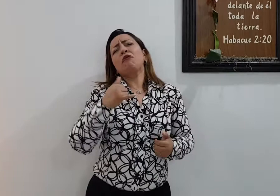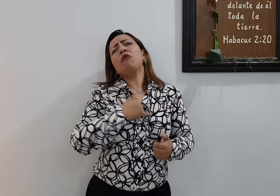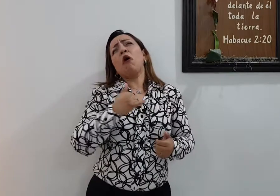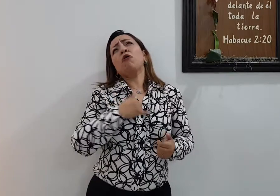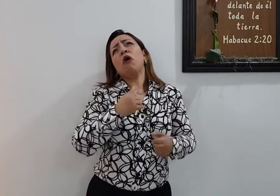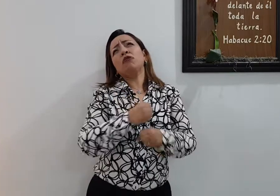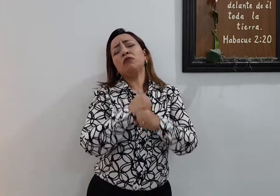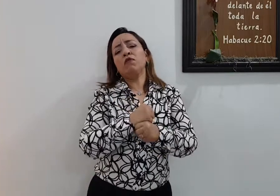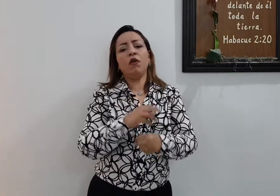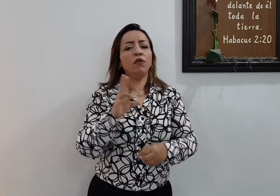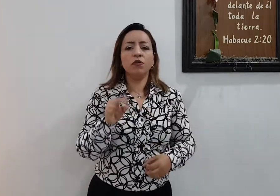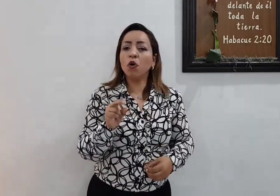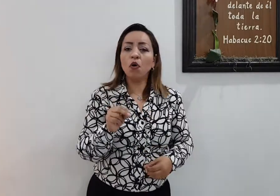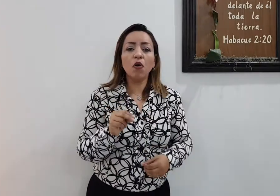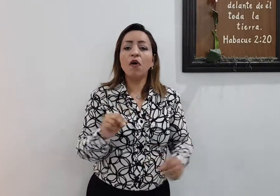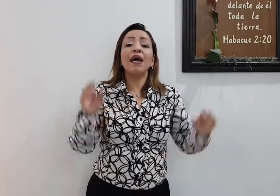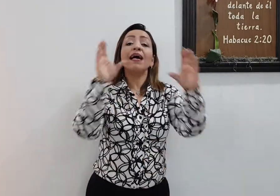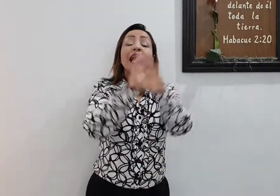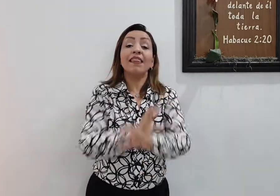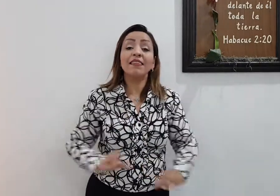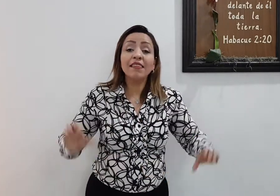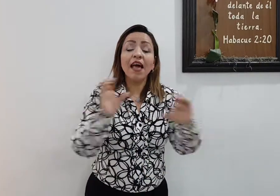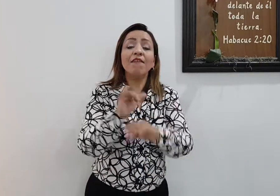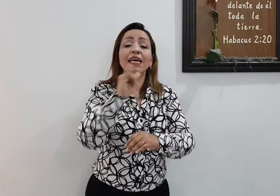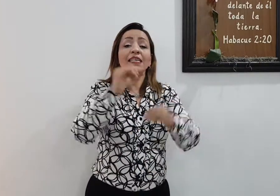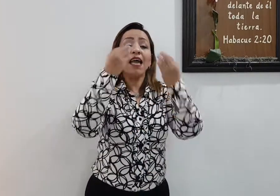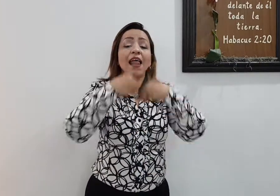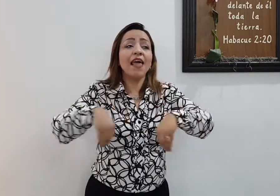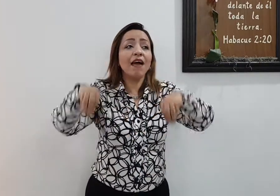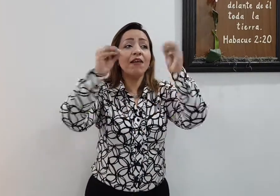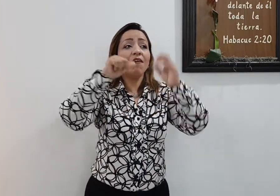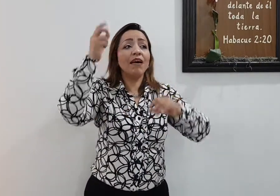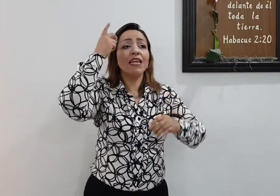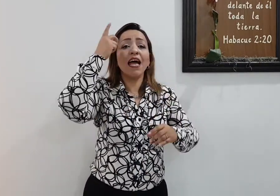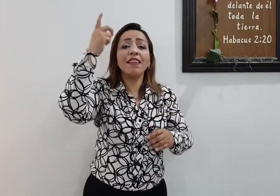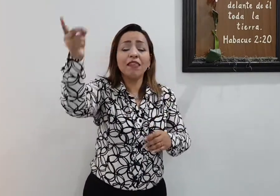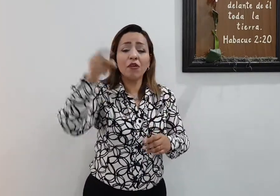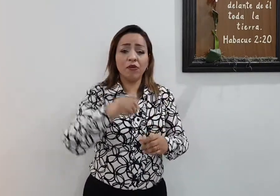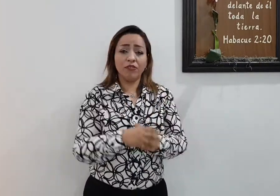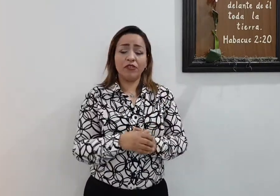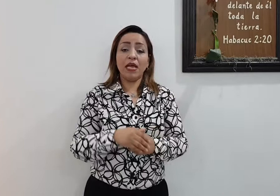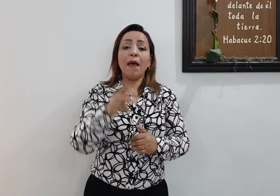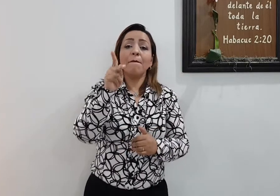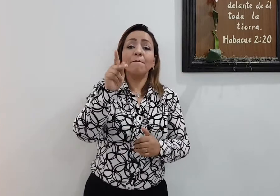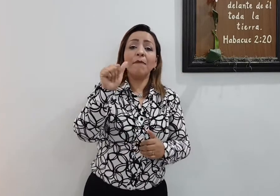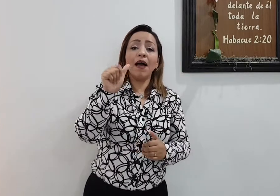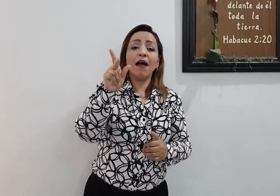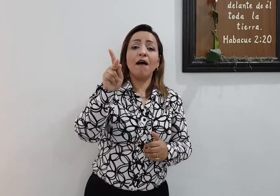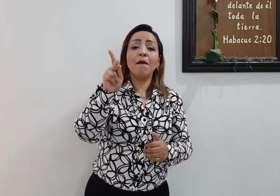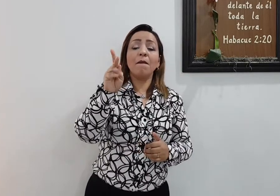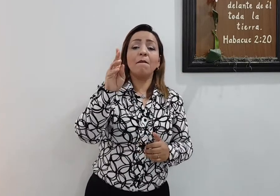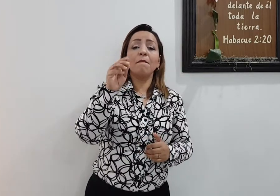orando, y finalmente dice, a medianoche orando Pablo y Silas, a medianoche orando Pablo y